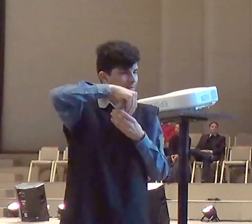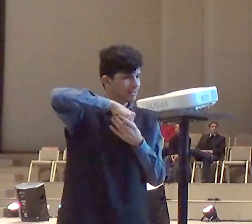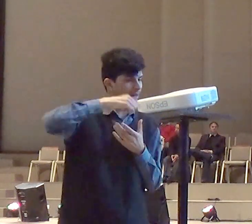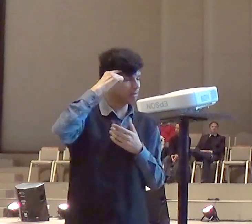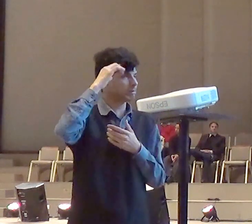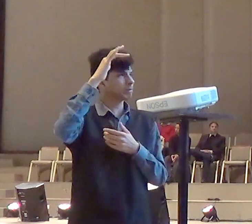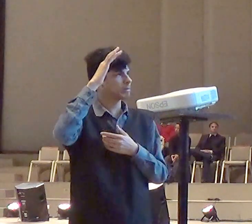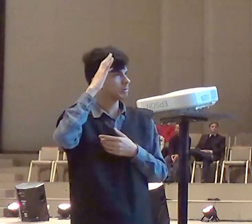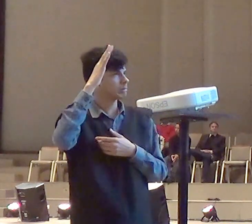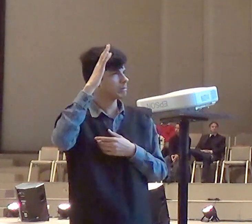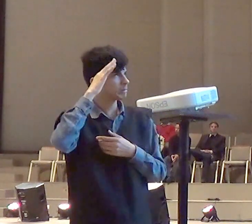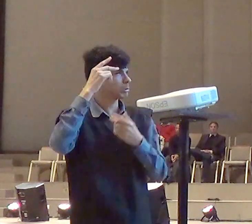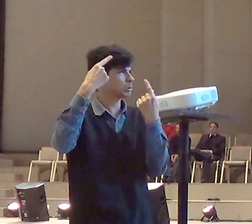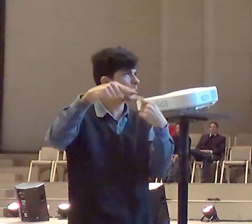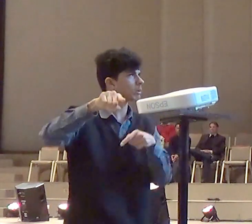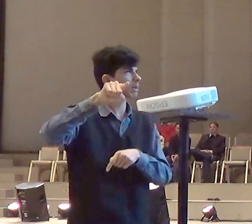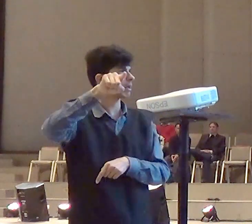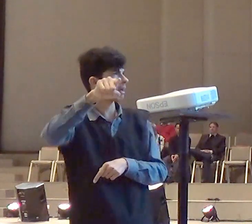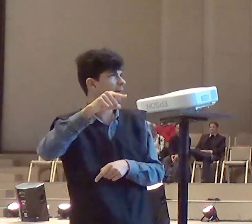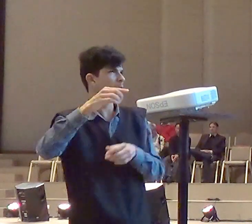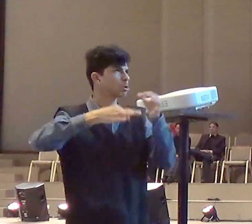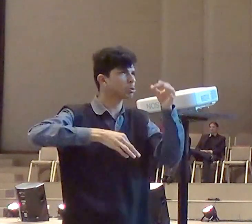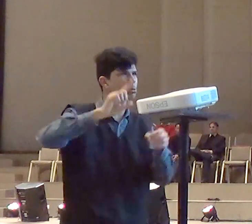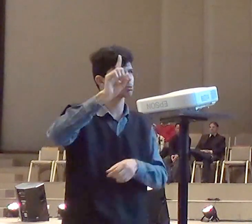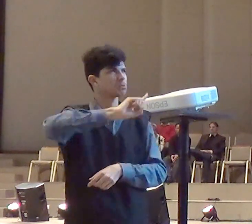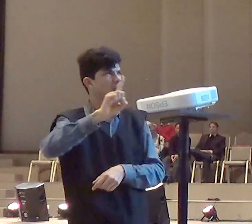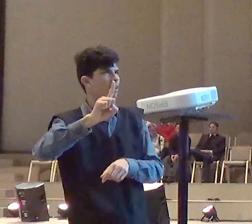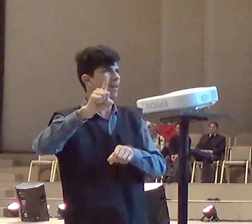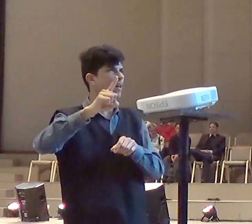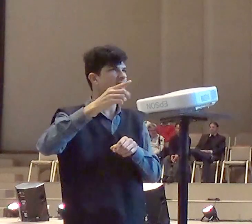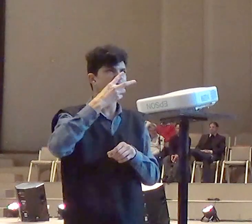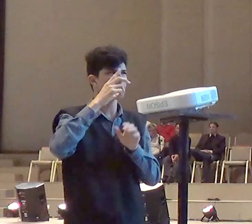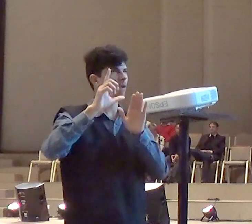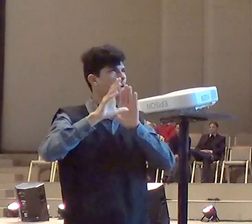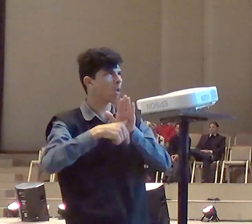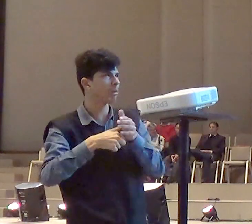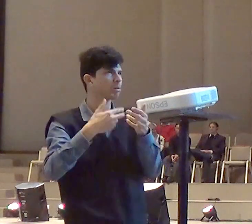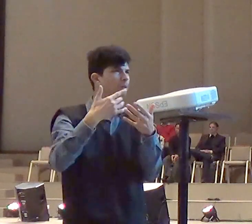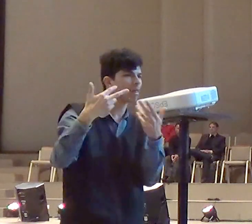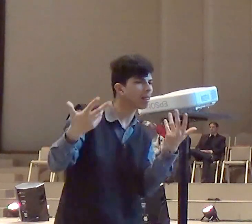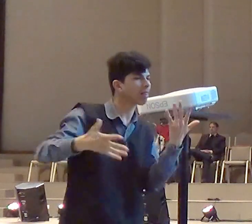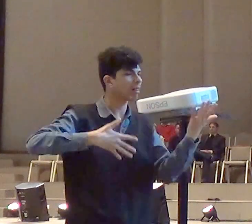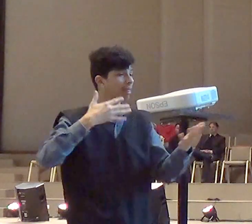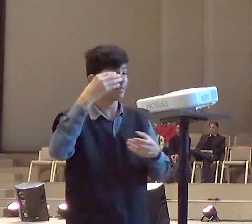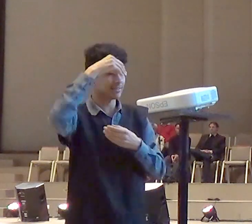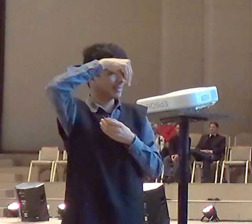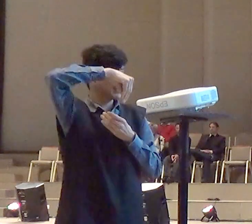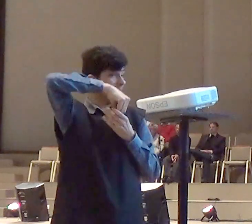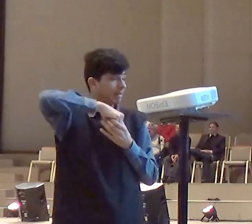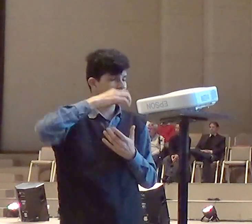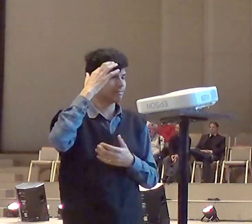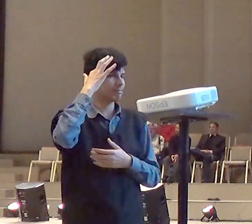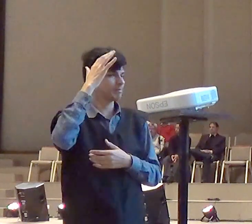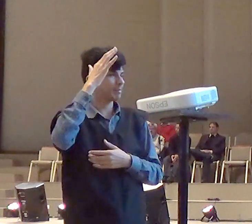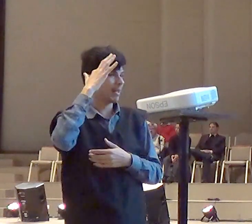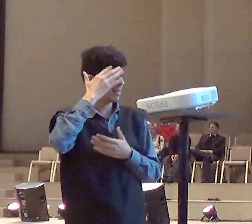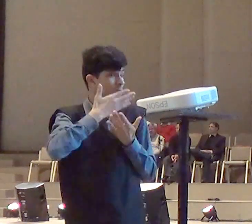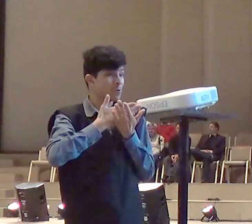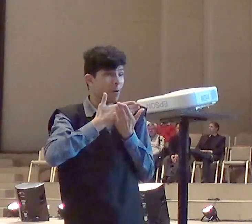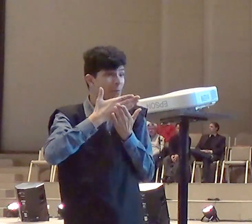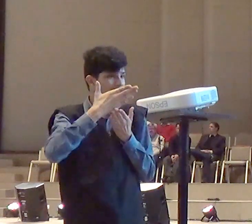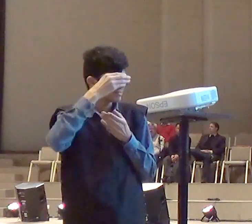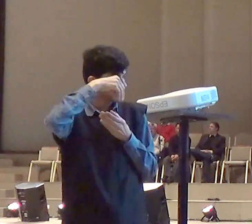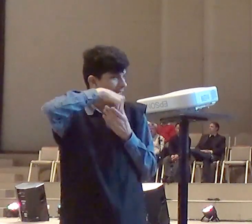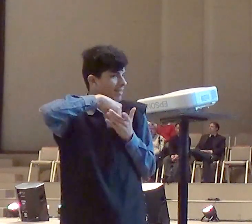ele tava dizendo isso não é justo isso aqui é nepotismo e foi Aquela pequena semente de amargura